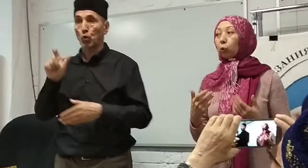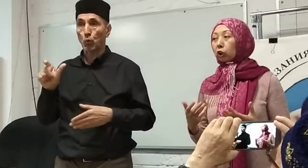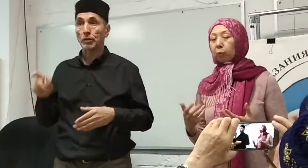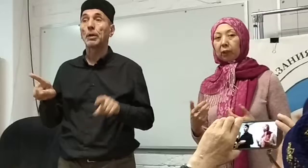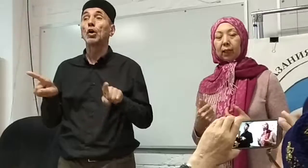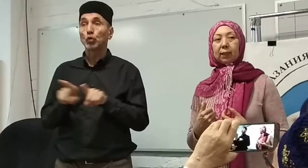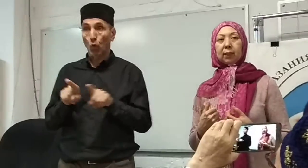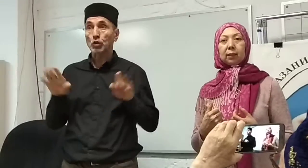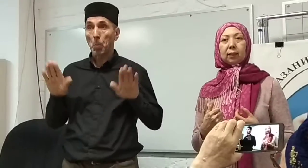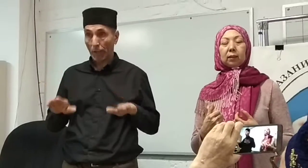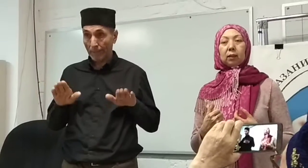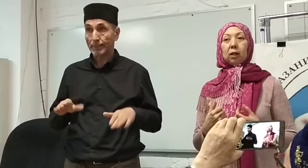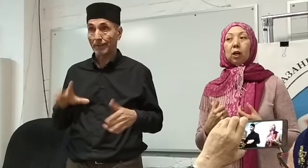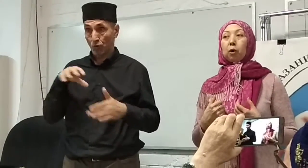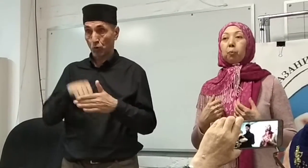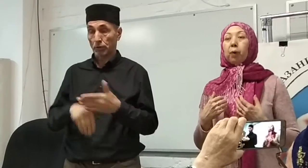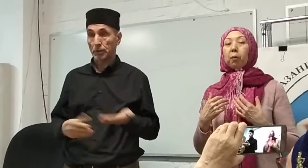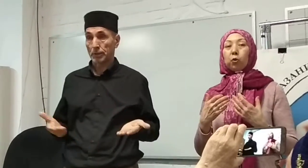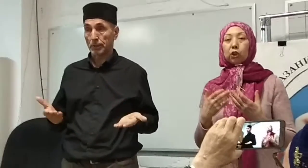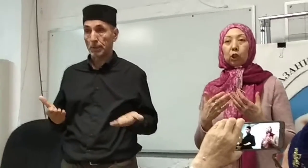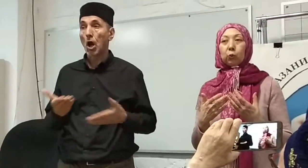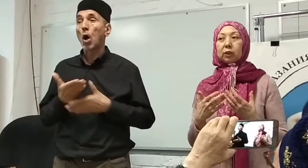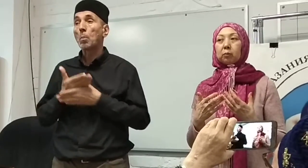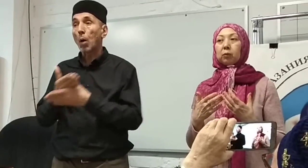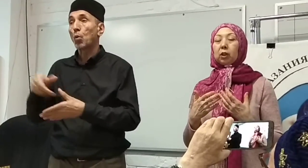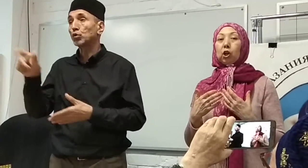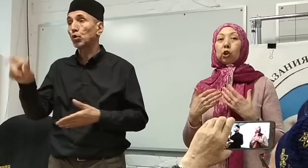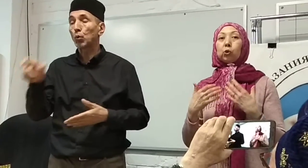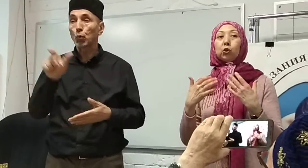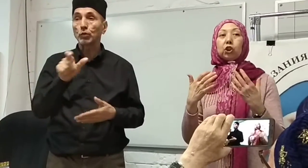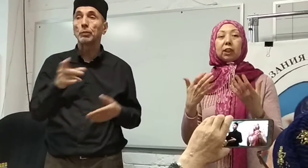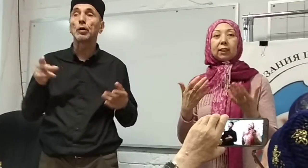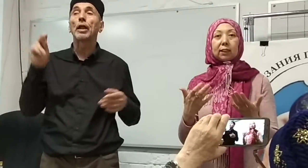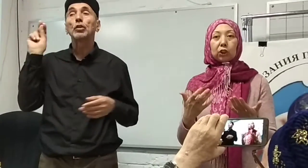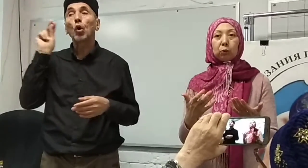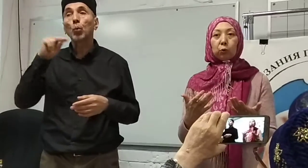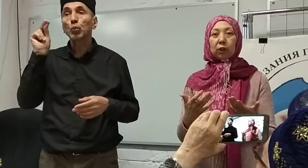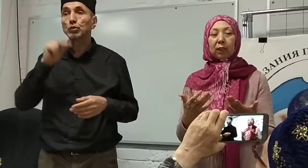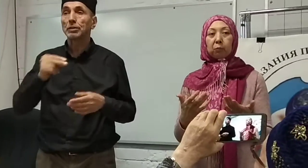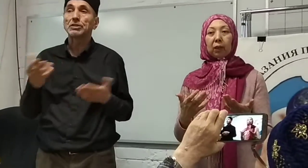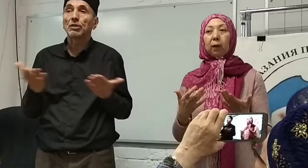тоже поклонение. Помочь людям, научить